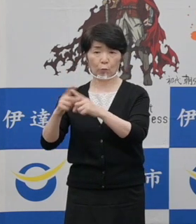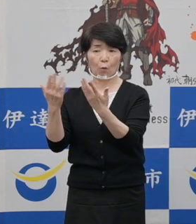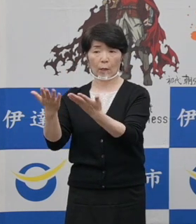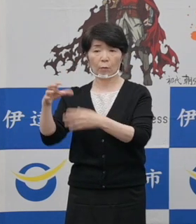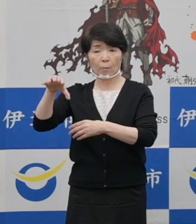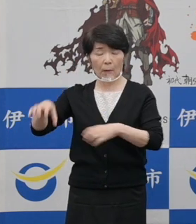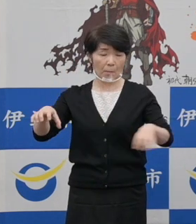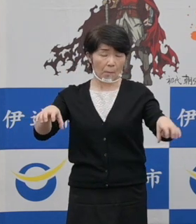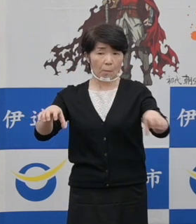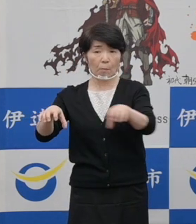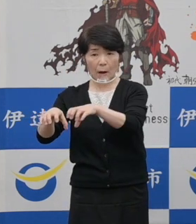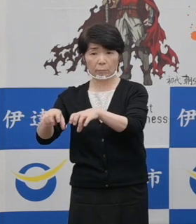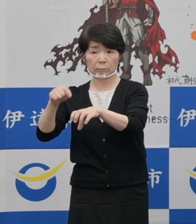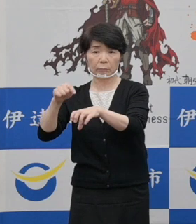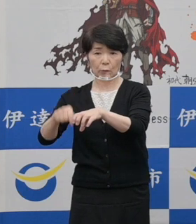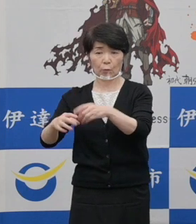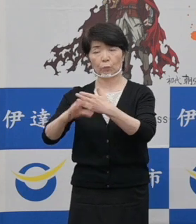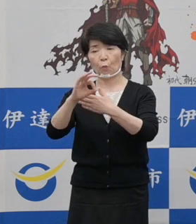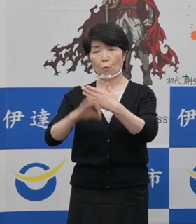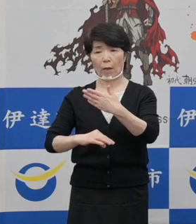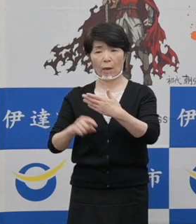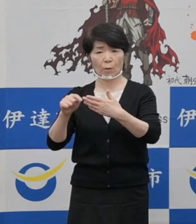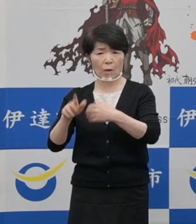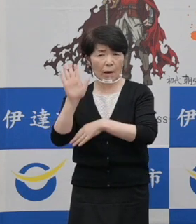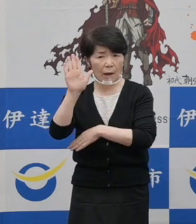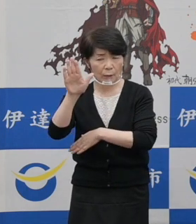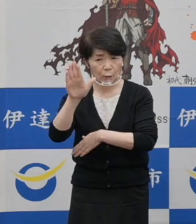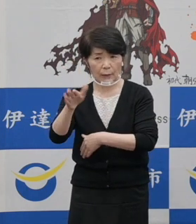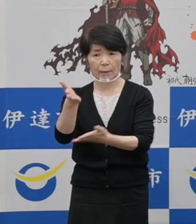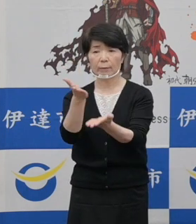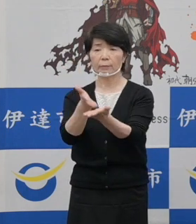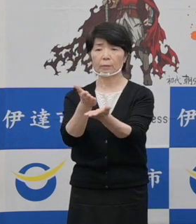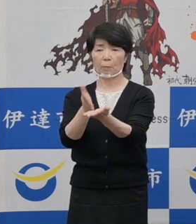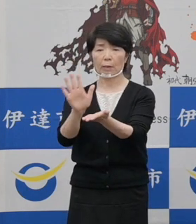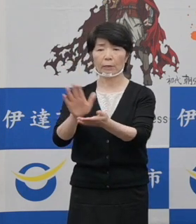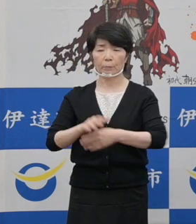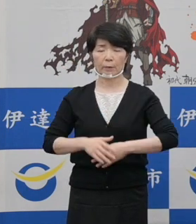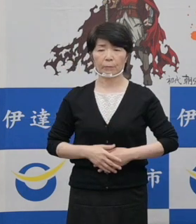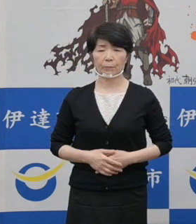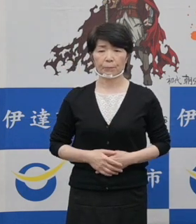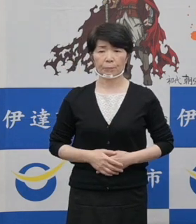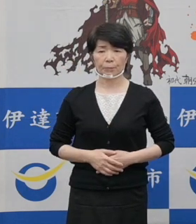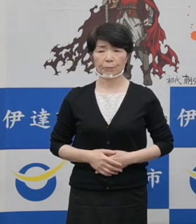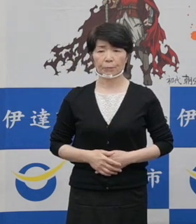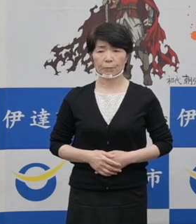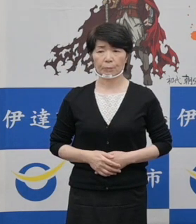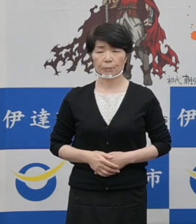になります。これにつきましては後ほど説明をさせていただきます。